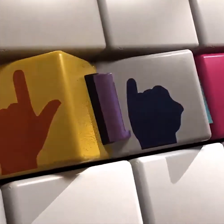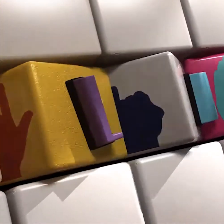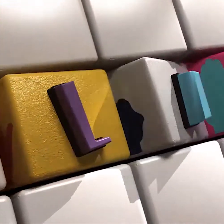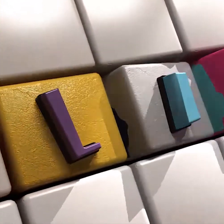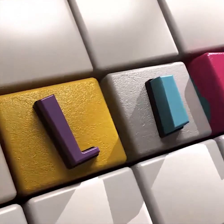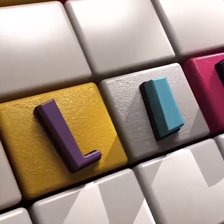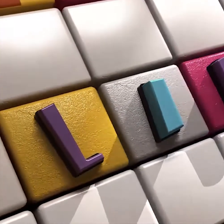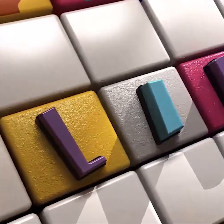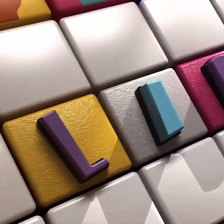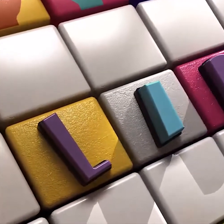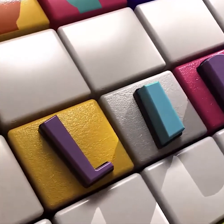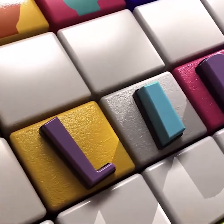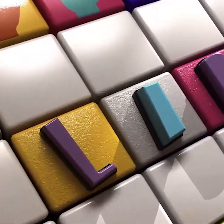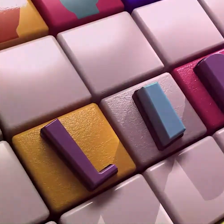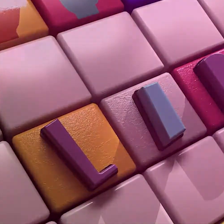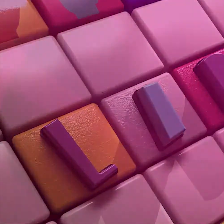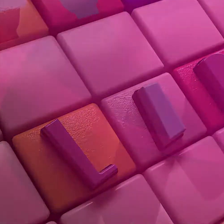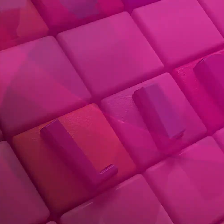Música